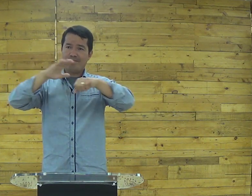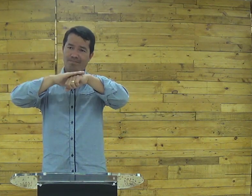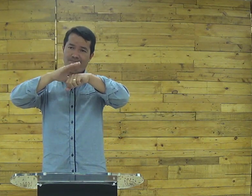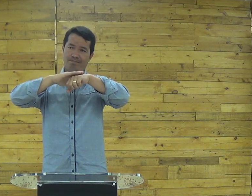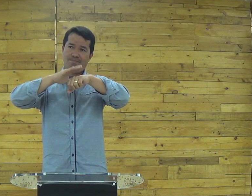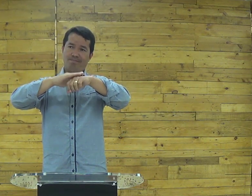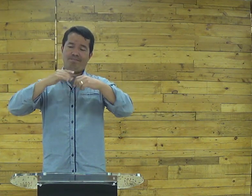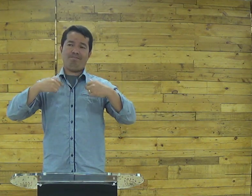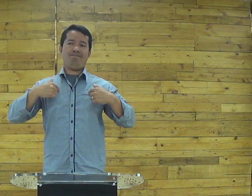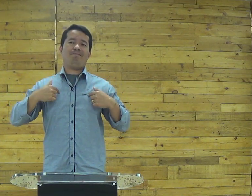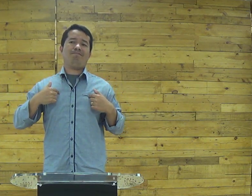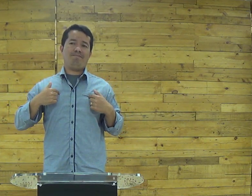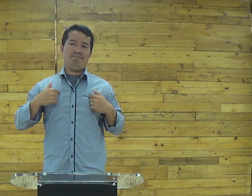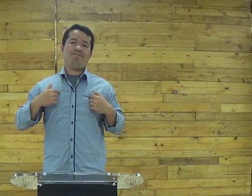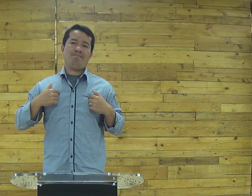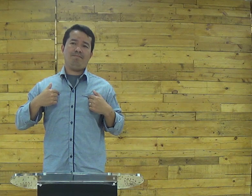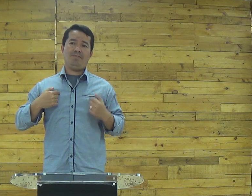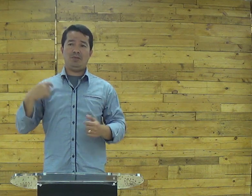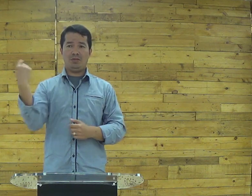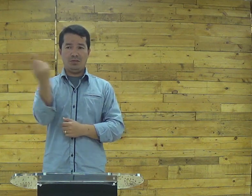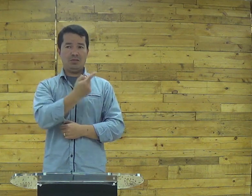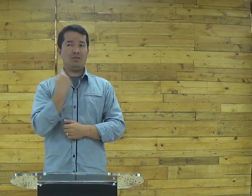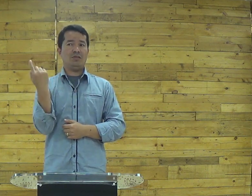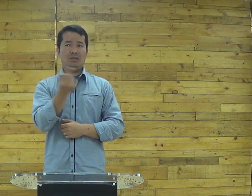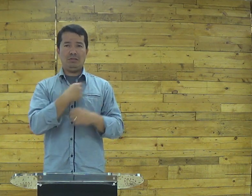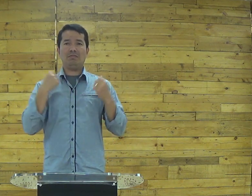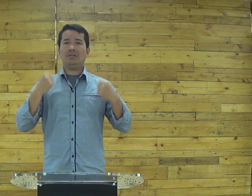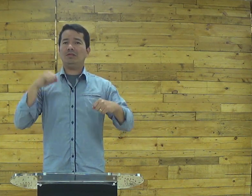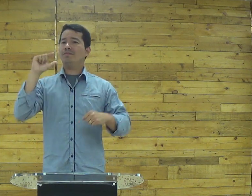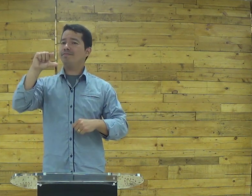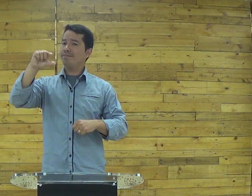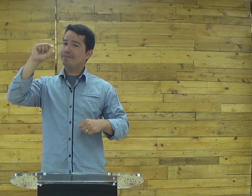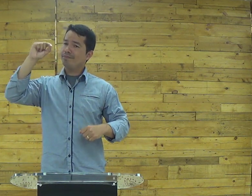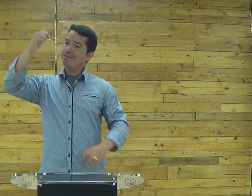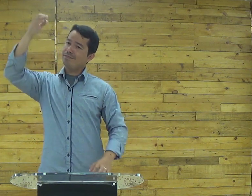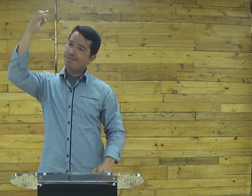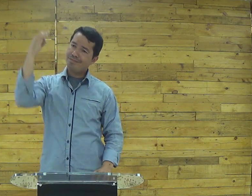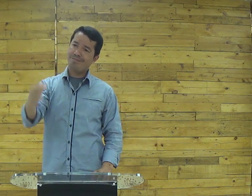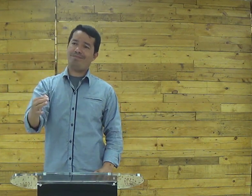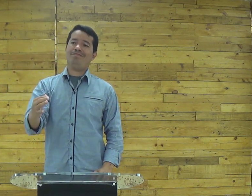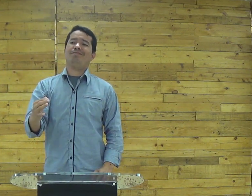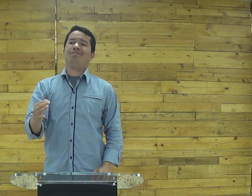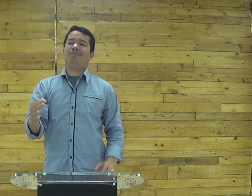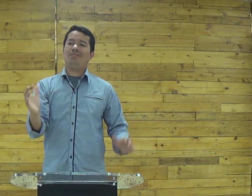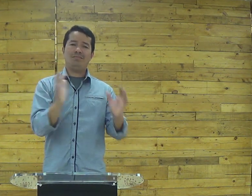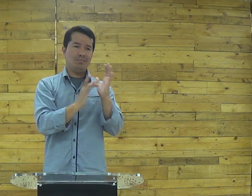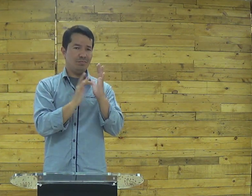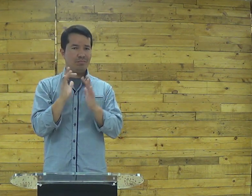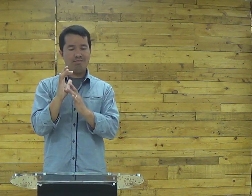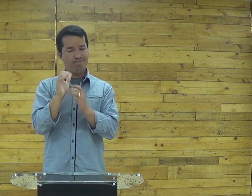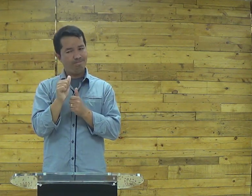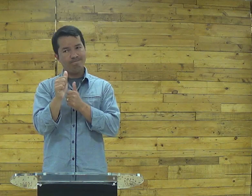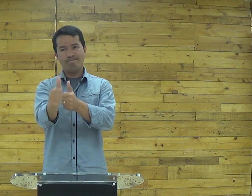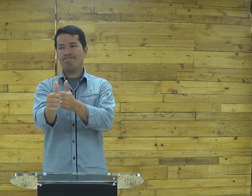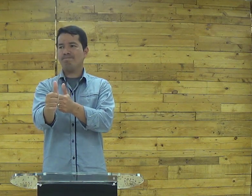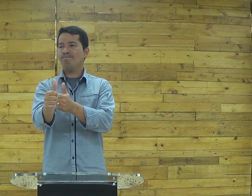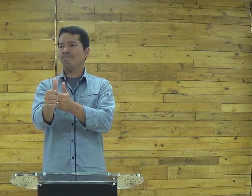É. Já está condenado. Nós aqui temos escolha e precisamos escolher o que é